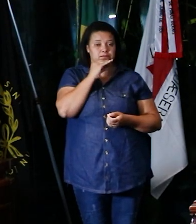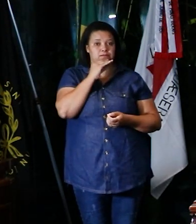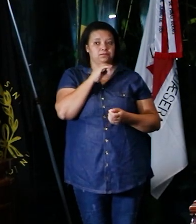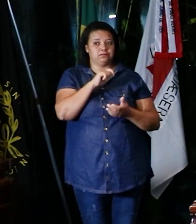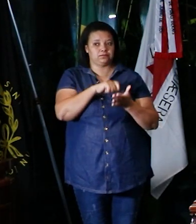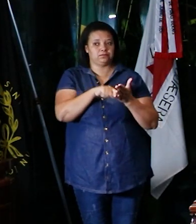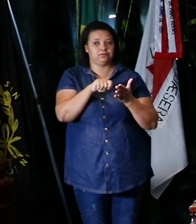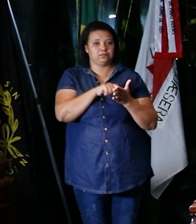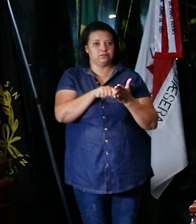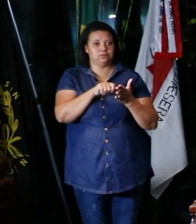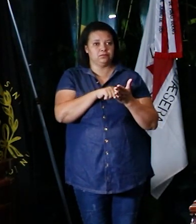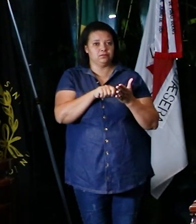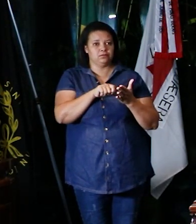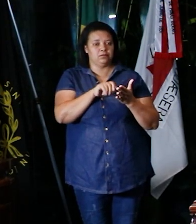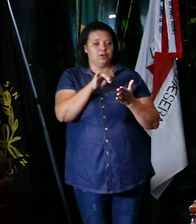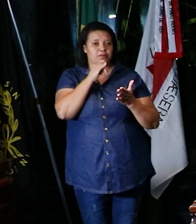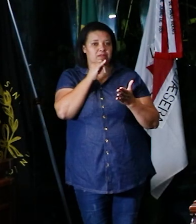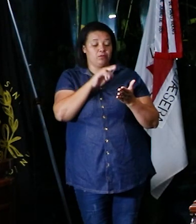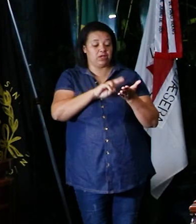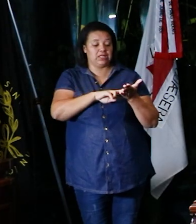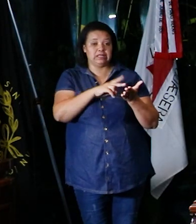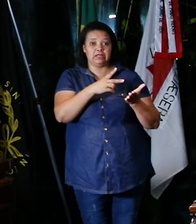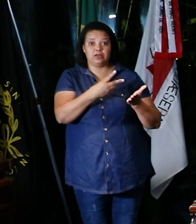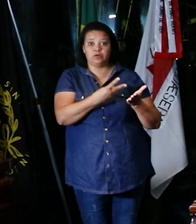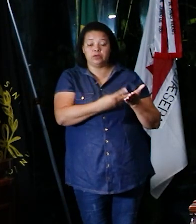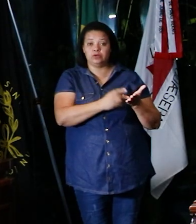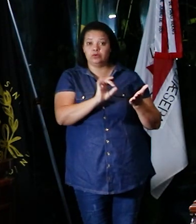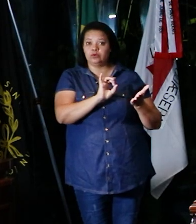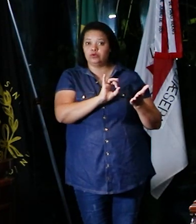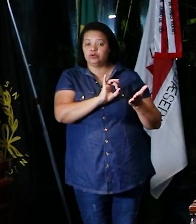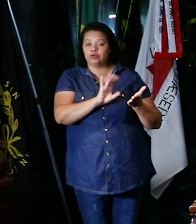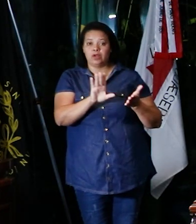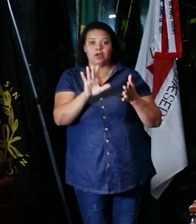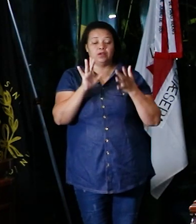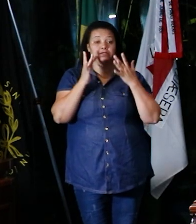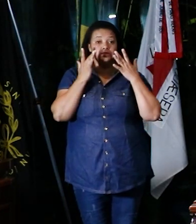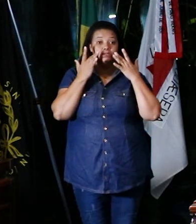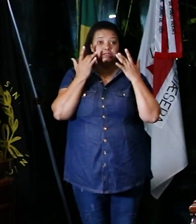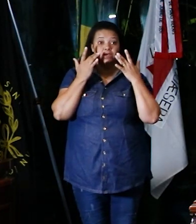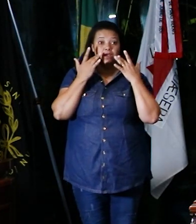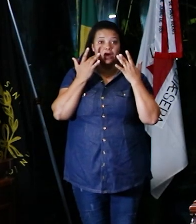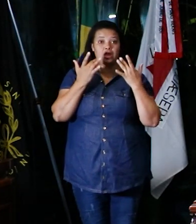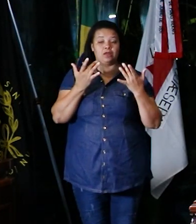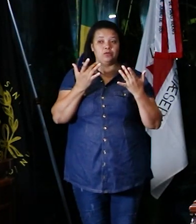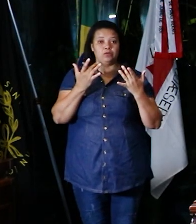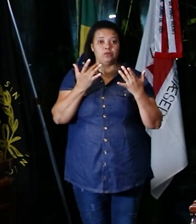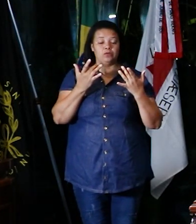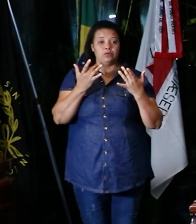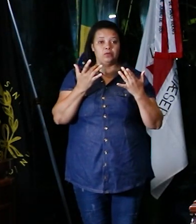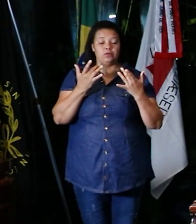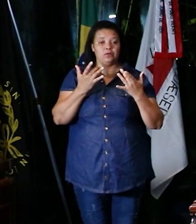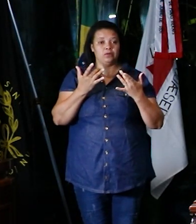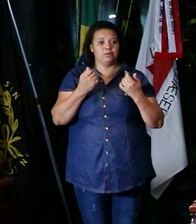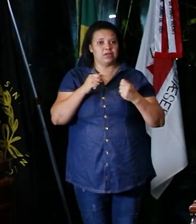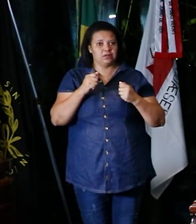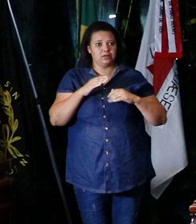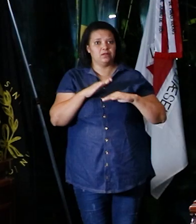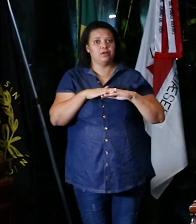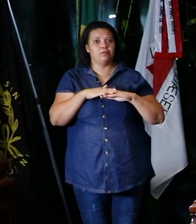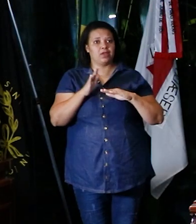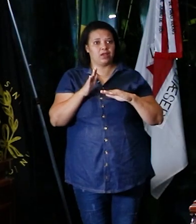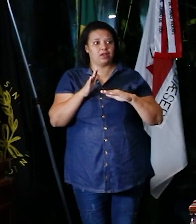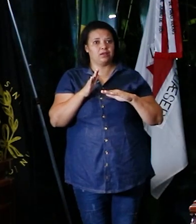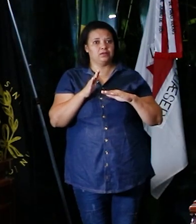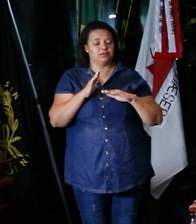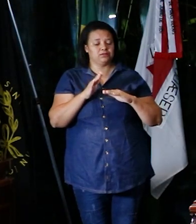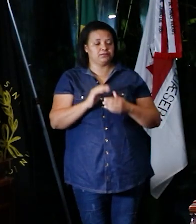que ele só tivesse traduzido teatro, que foi um gênero que ele não cultivou. Não é? E